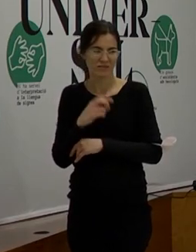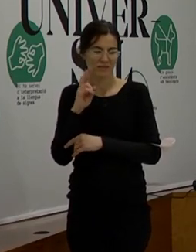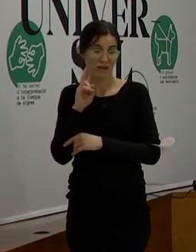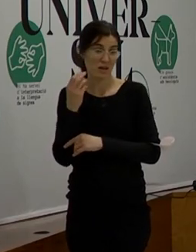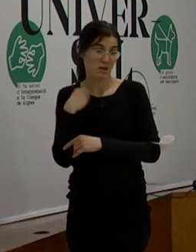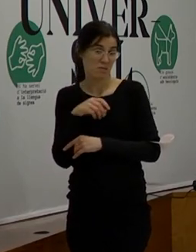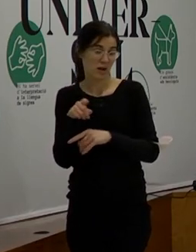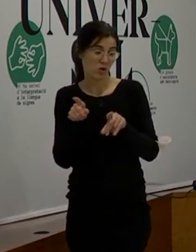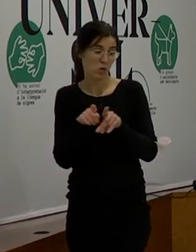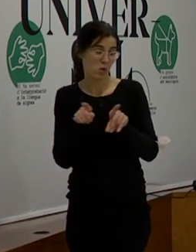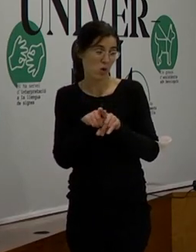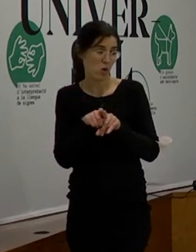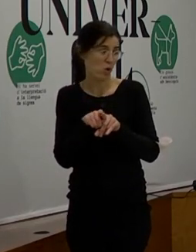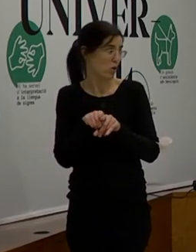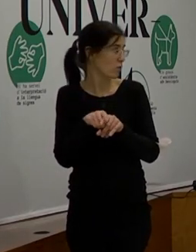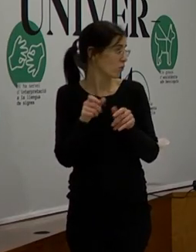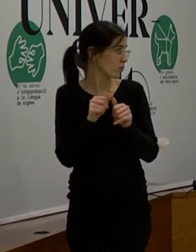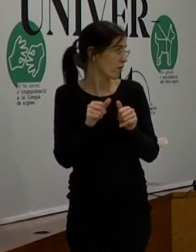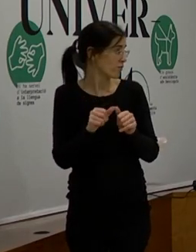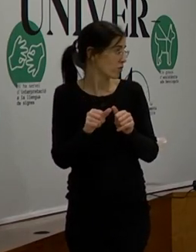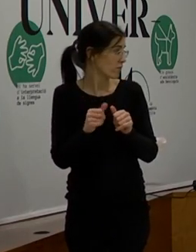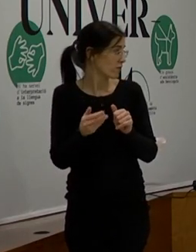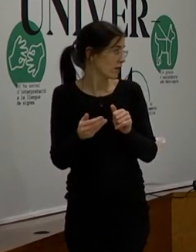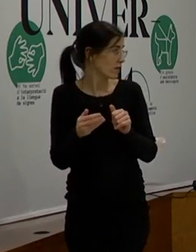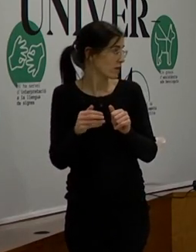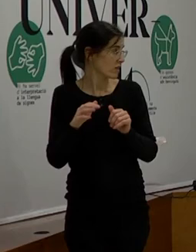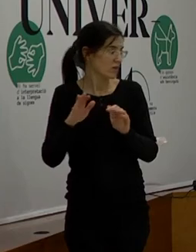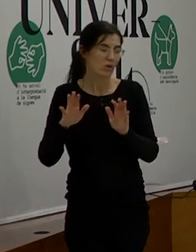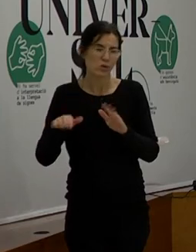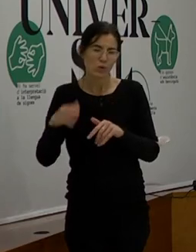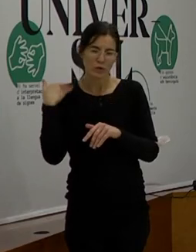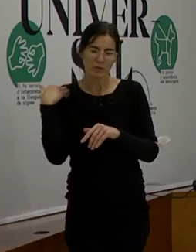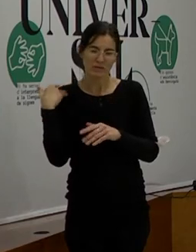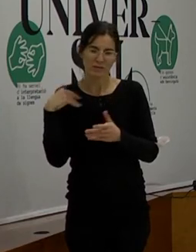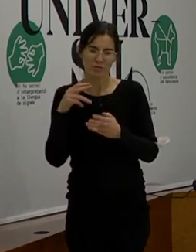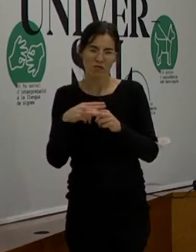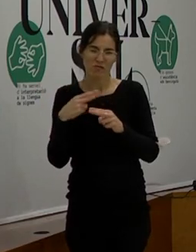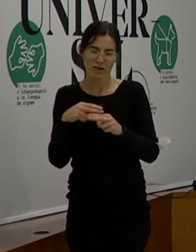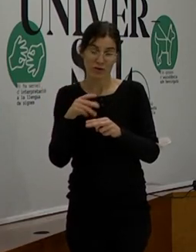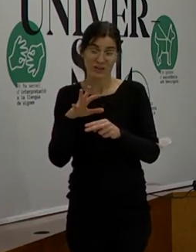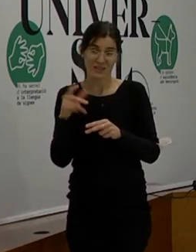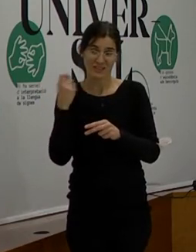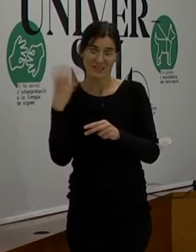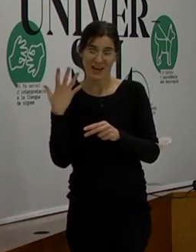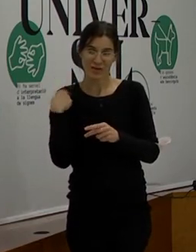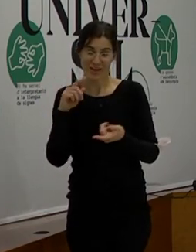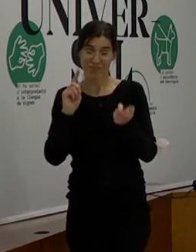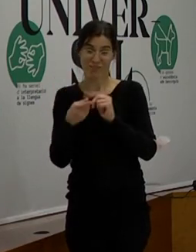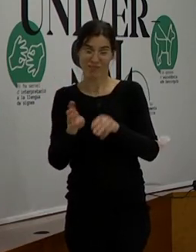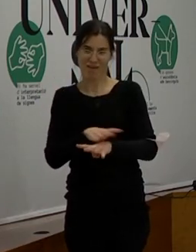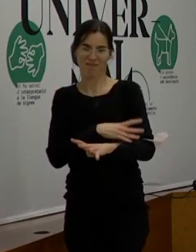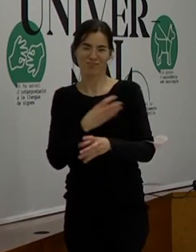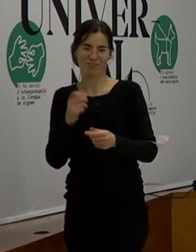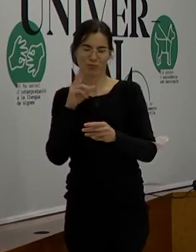una manera, el que passa és que últimament el ferro està molt car, eh? O sigui, és al·lucinant com ha canviat tot, no?